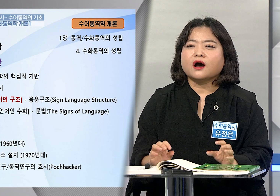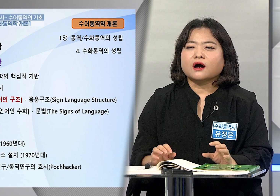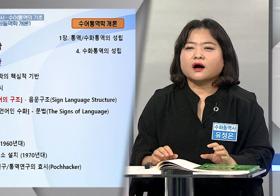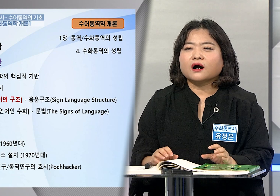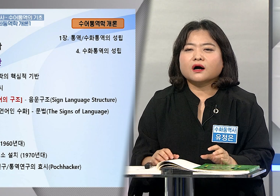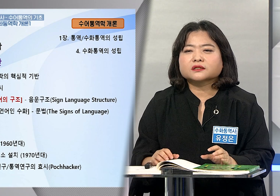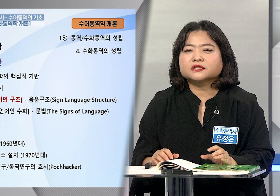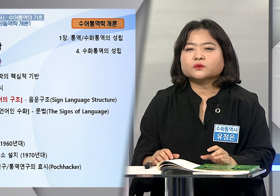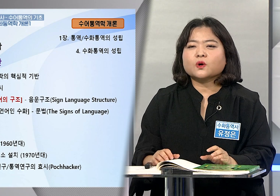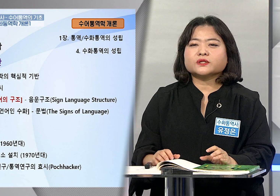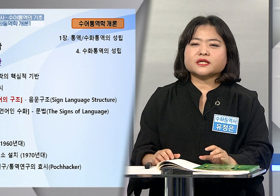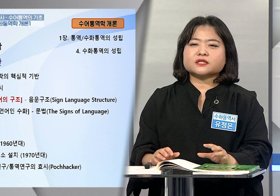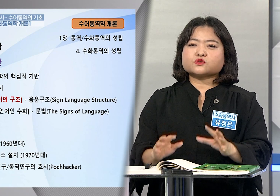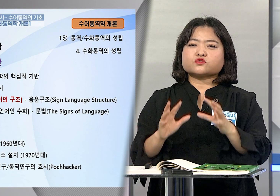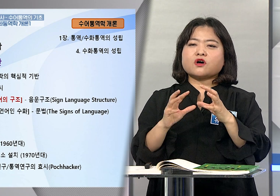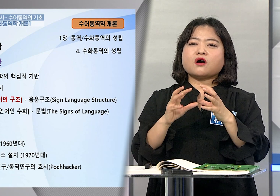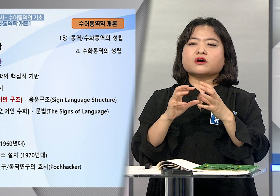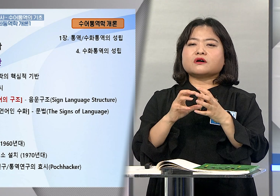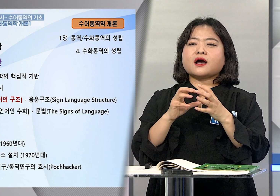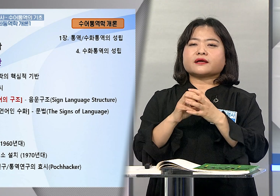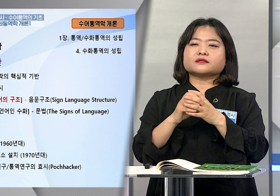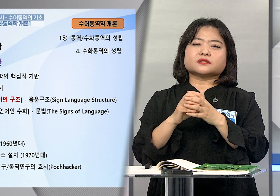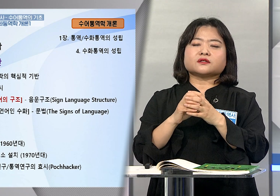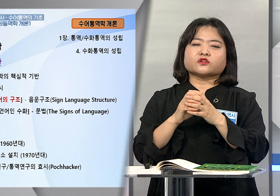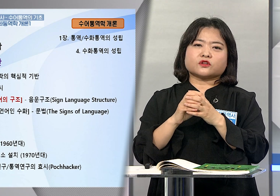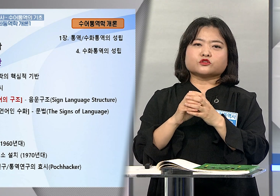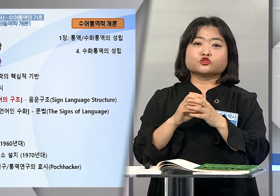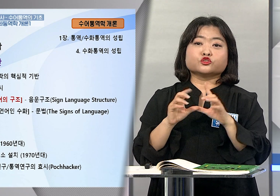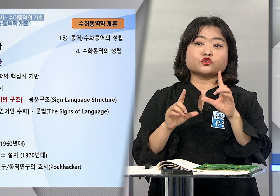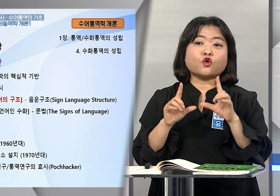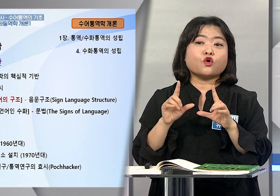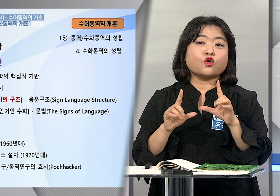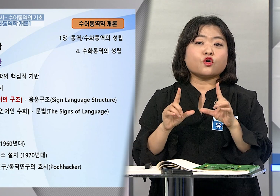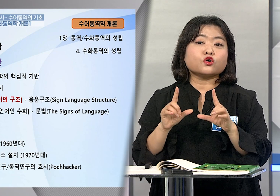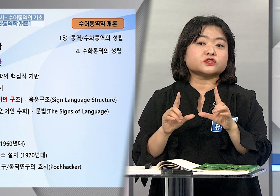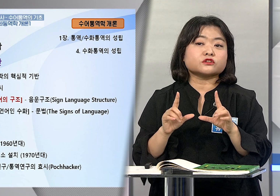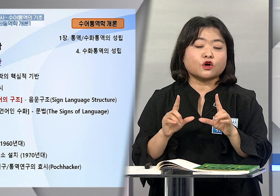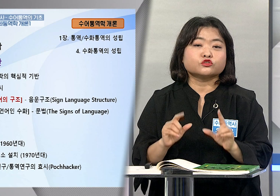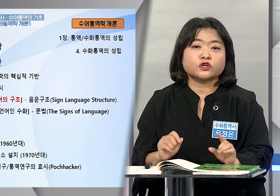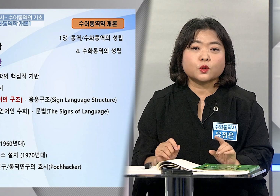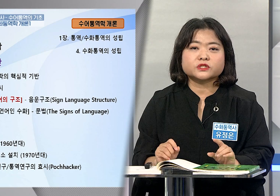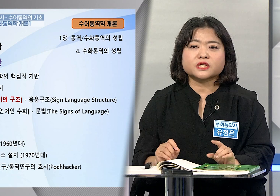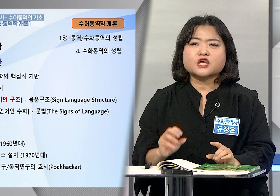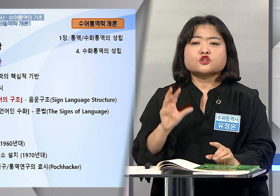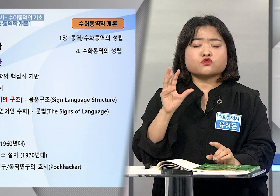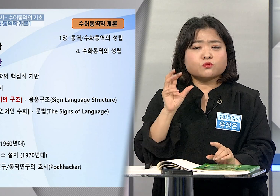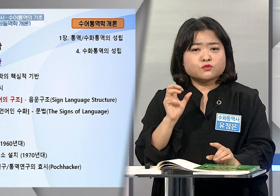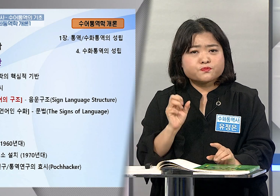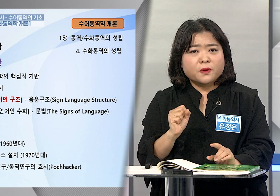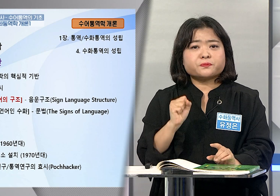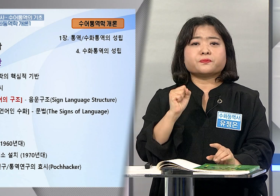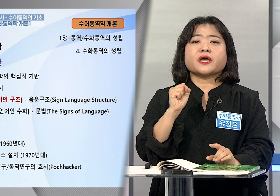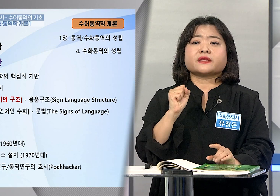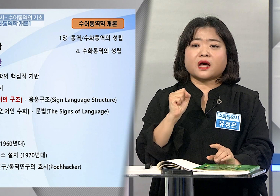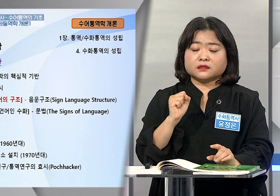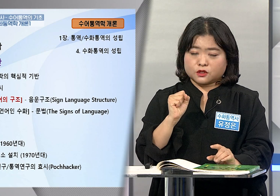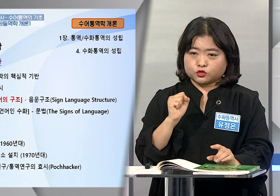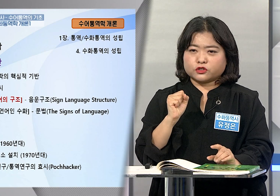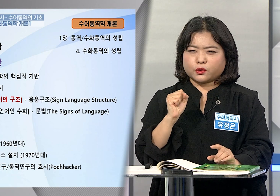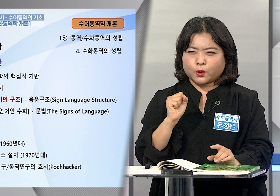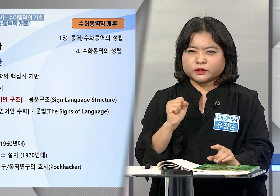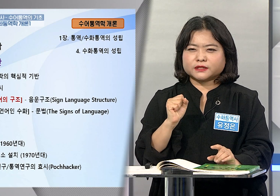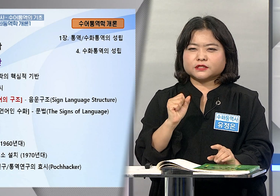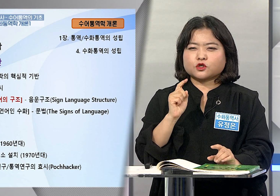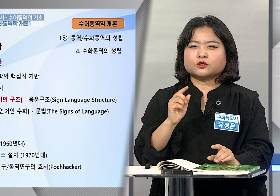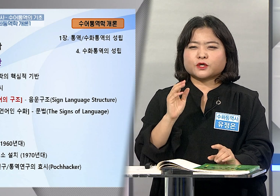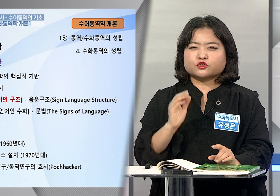것이고요. 그리고 이 수어 언어학에 대한 어떤 구조적 연구의 효시, 수어 문법에 대한